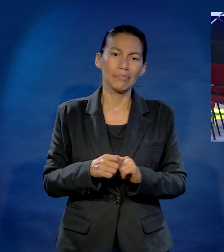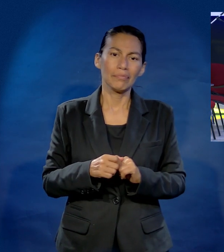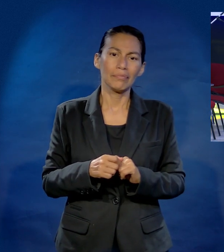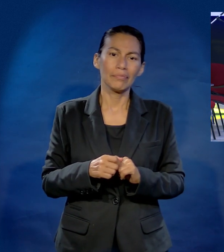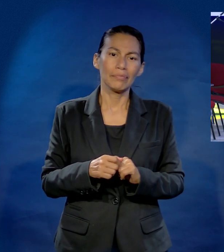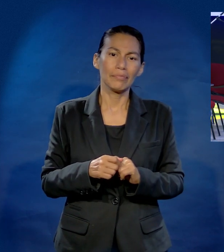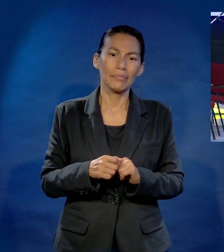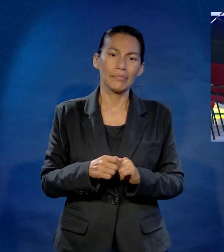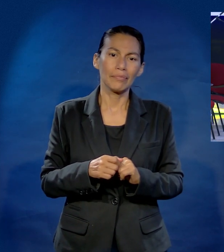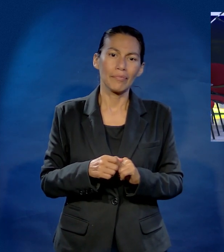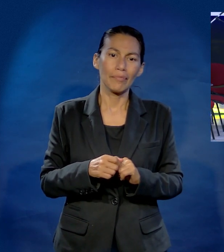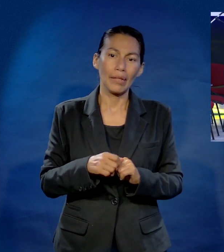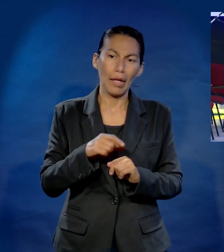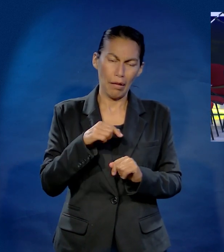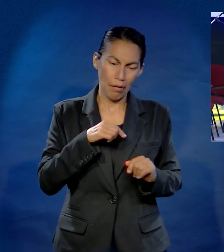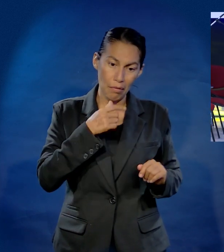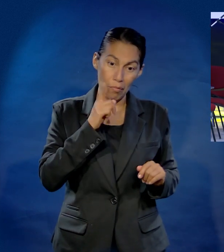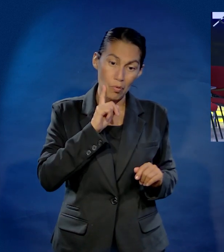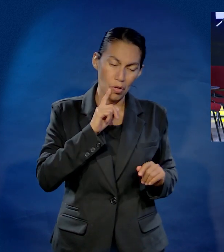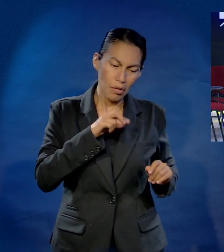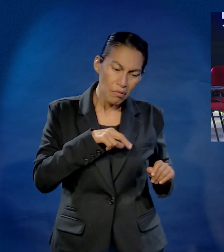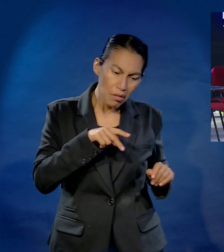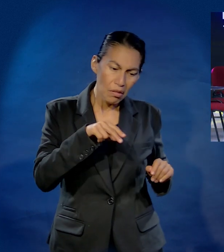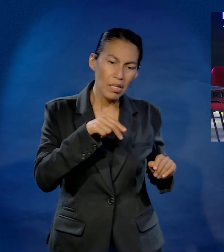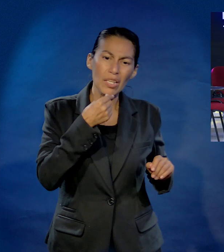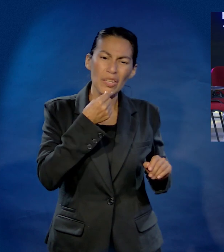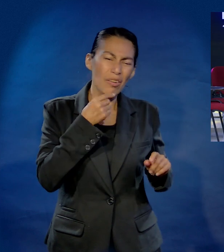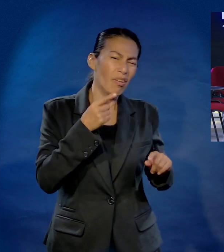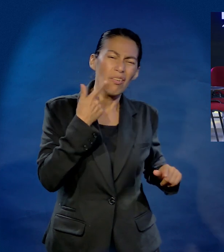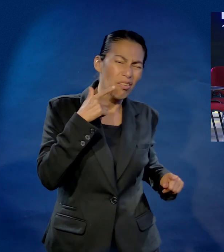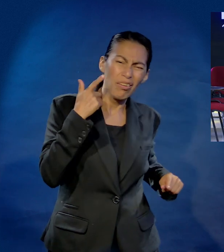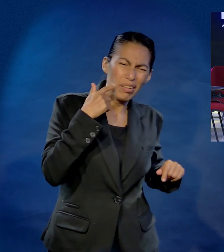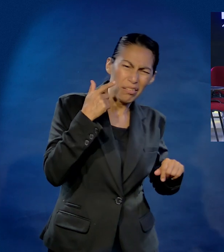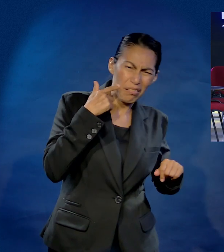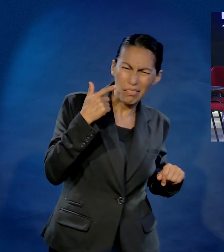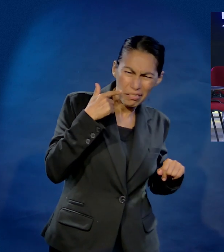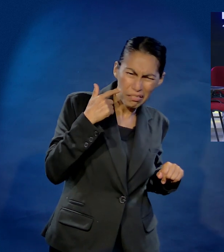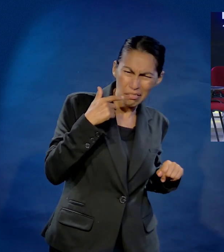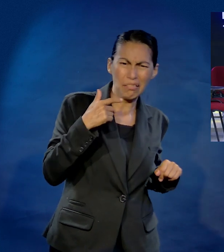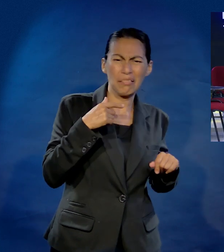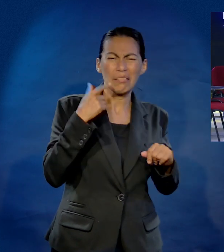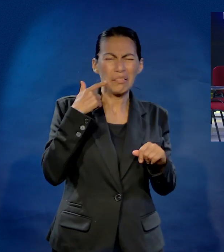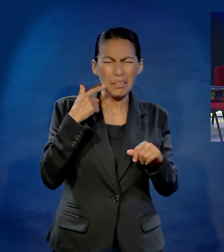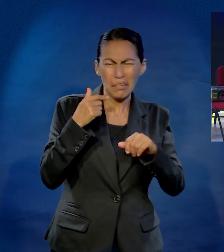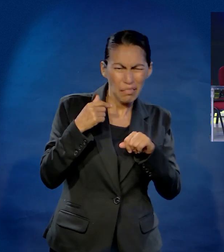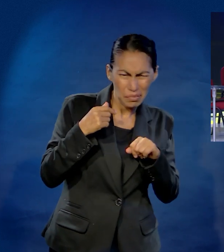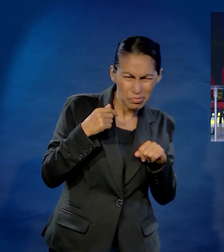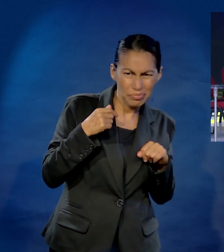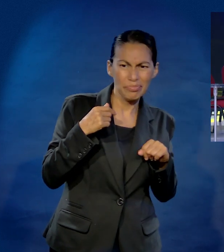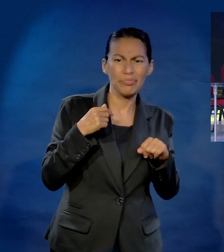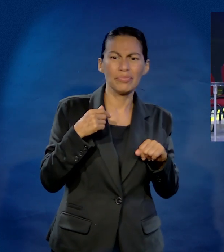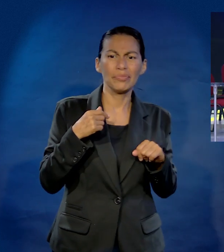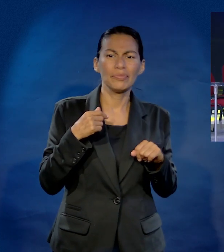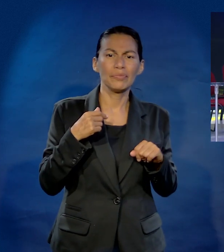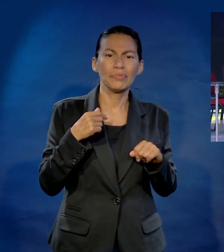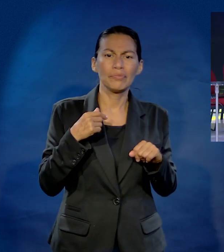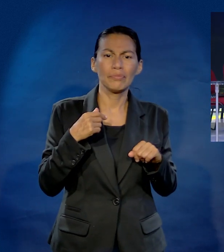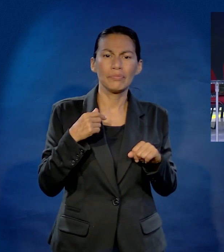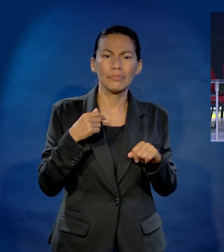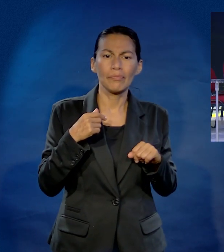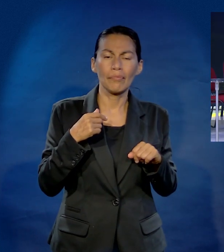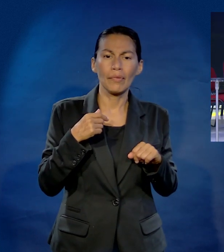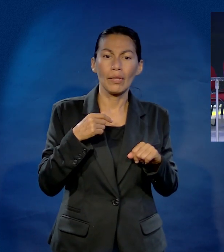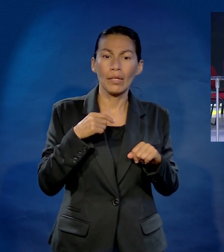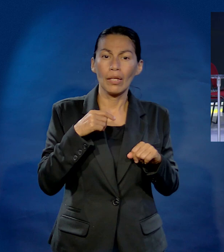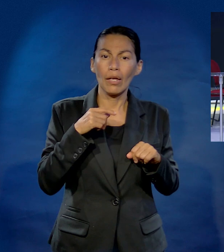y me dijo, pásale, yo le dije, no, adelante. Muy bien. Ella quería